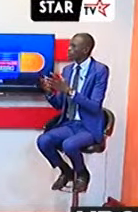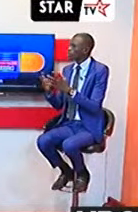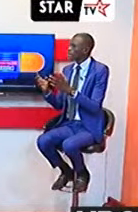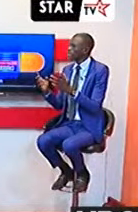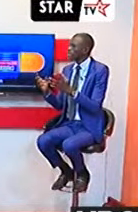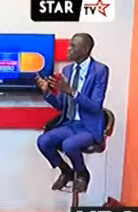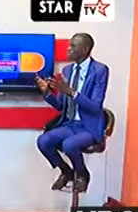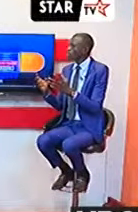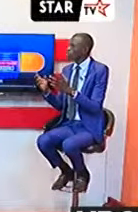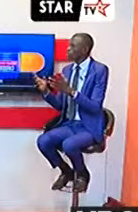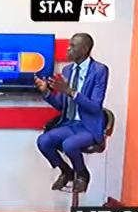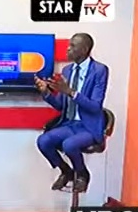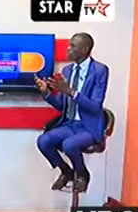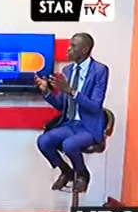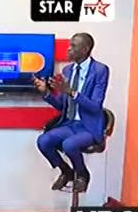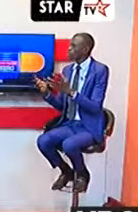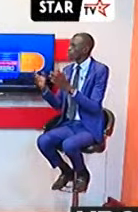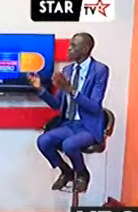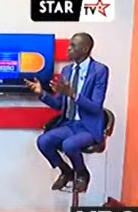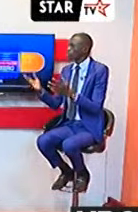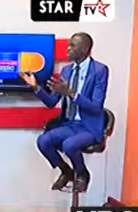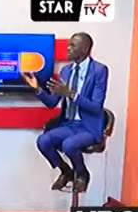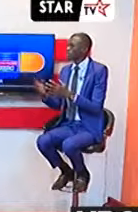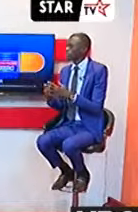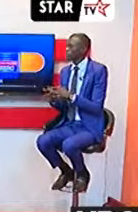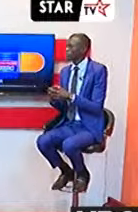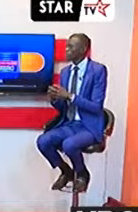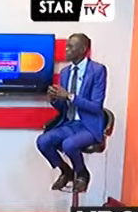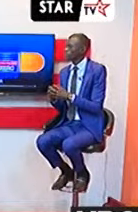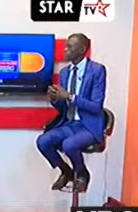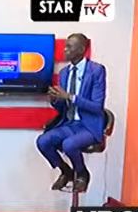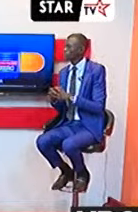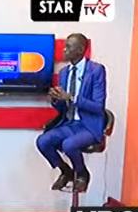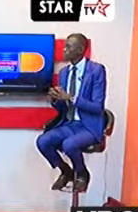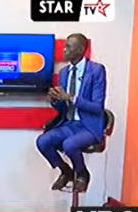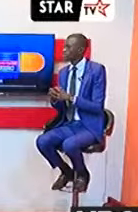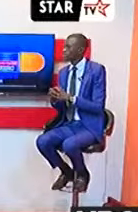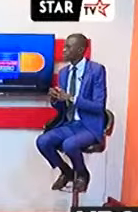osobola okukaayanira ennyama n'omugabo nga tewagenza kuyigga